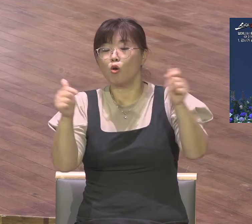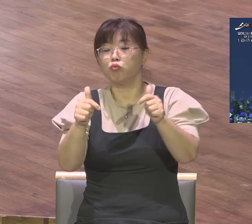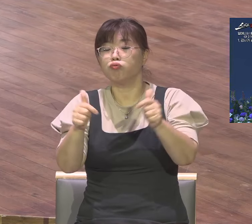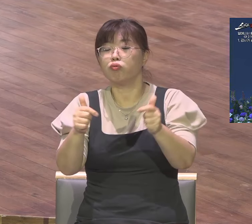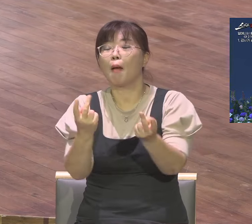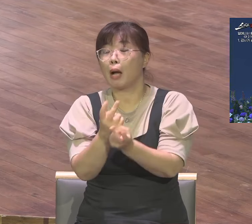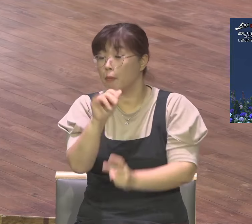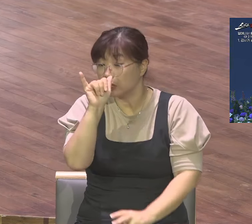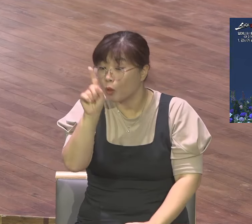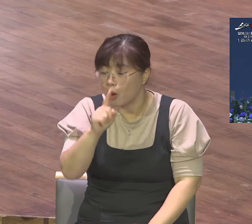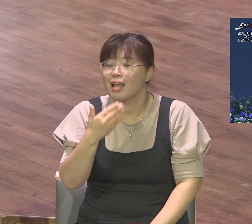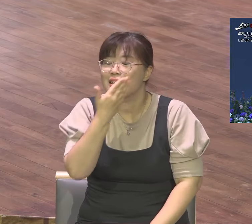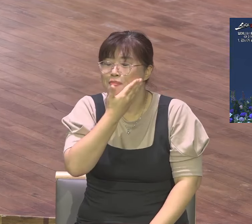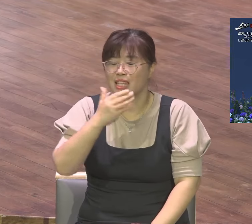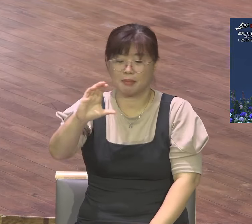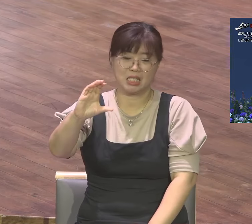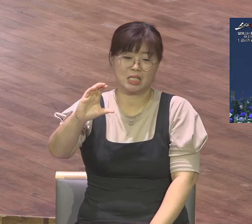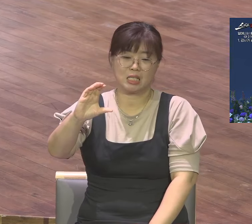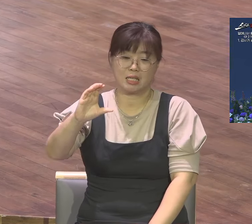장로님이 우리에게 왔었잖아요.